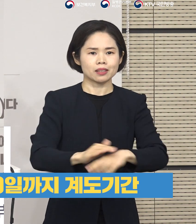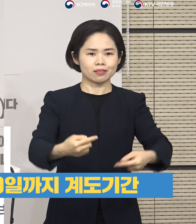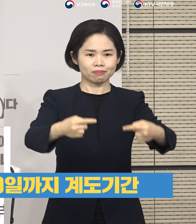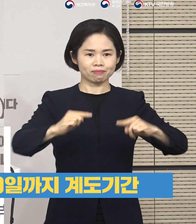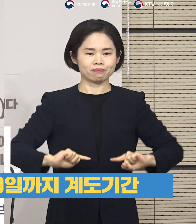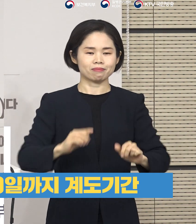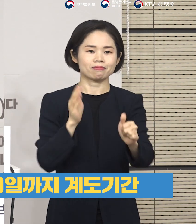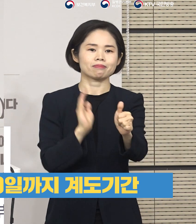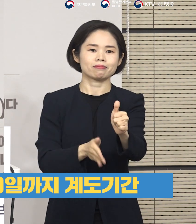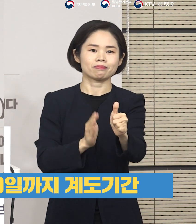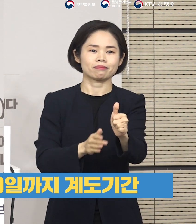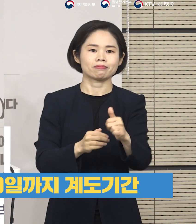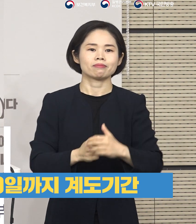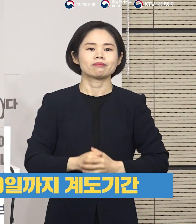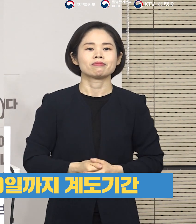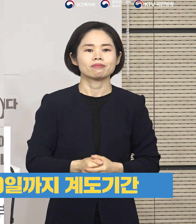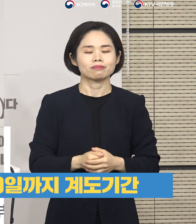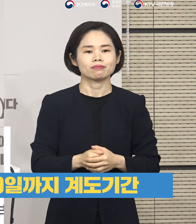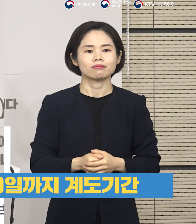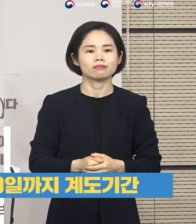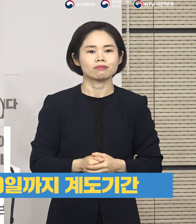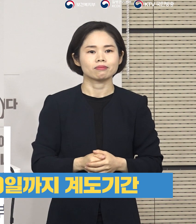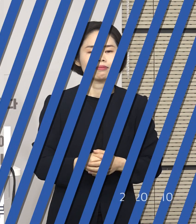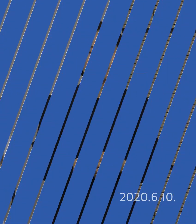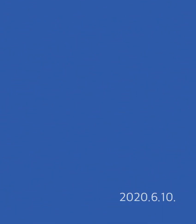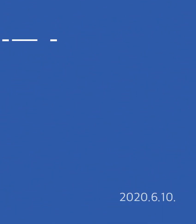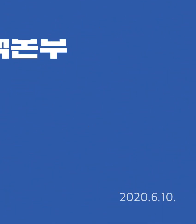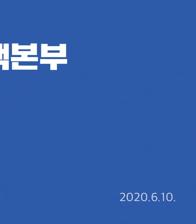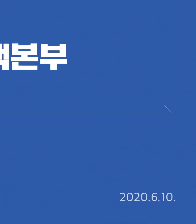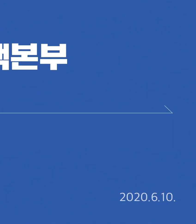국민 여러분들의 적극적인 동참을 부탁드립니다.